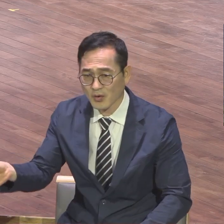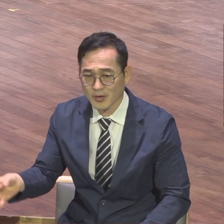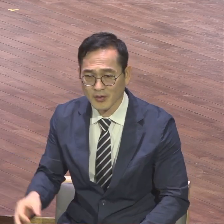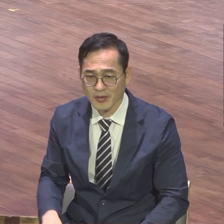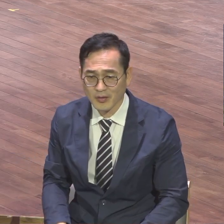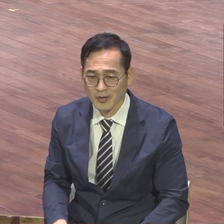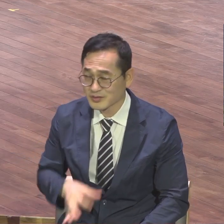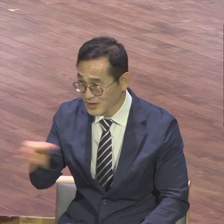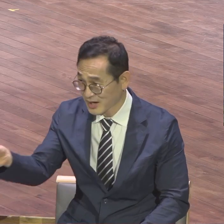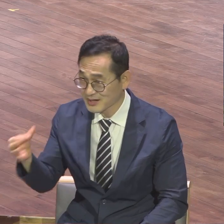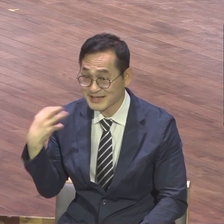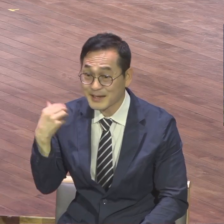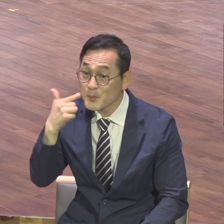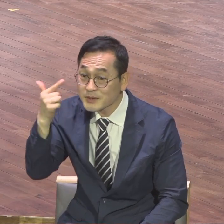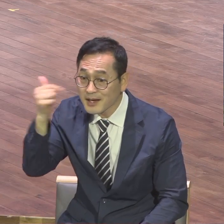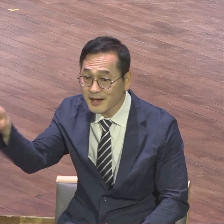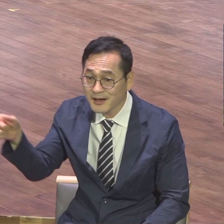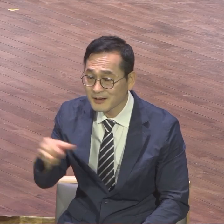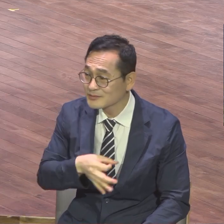먹어버렸어.